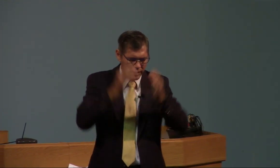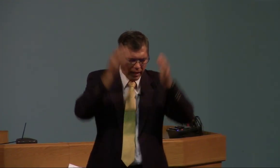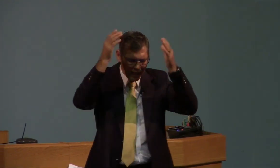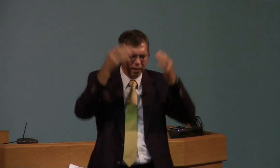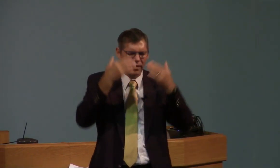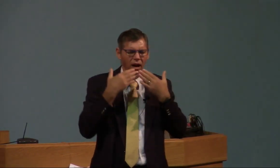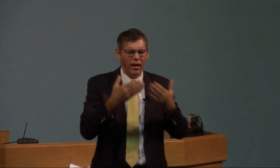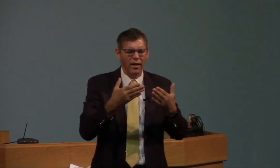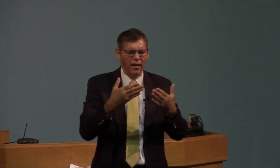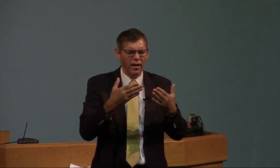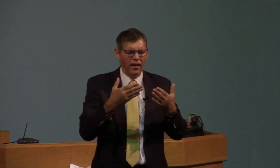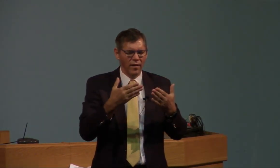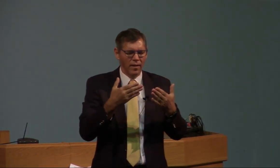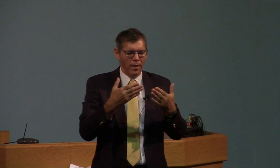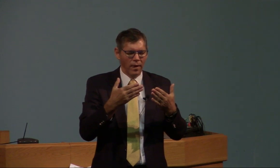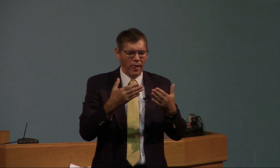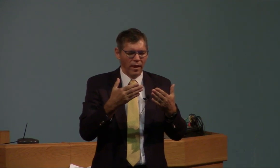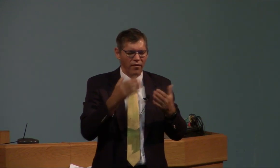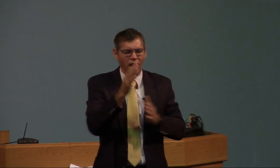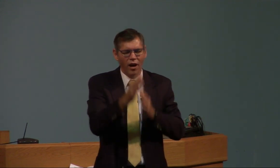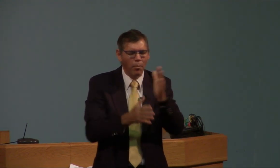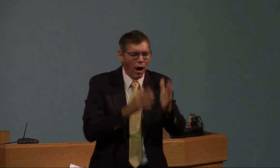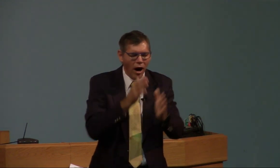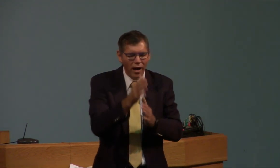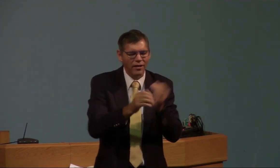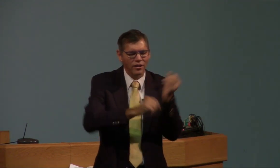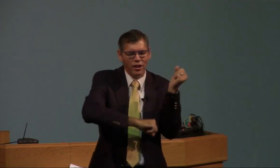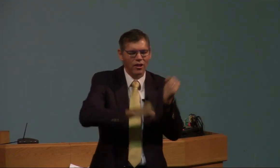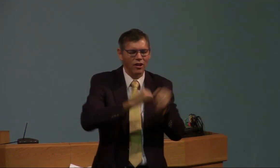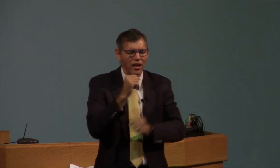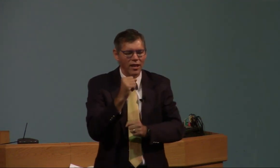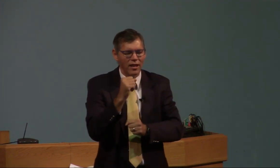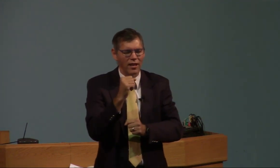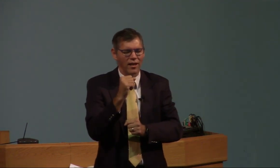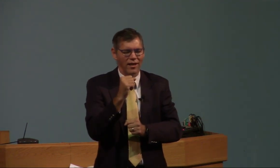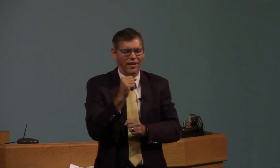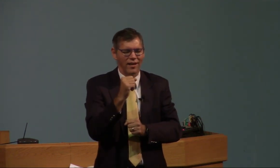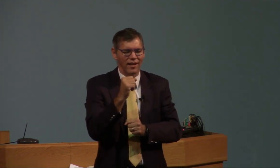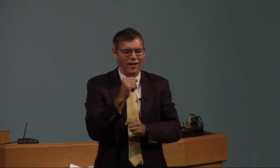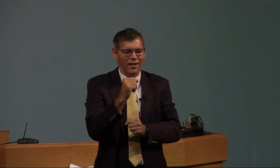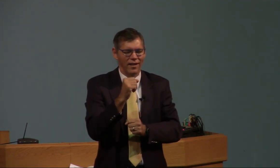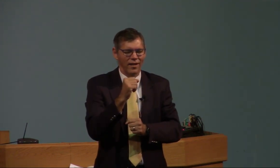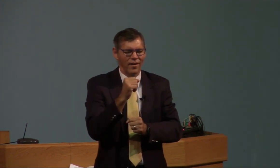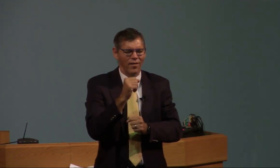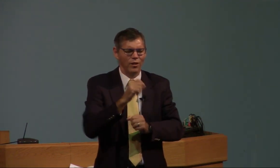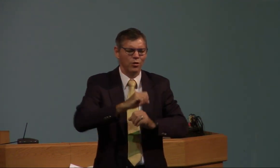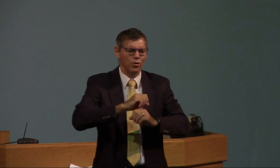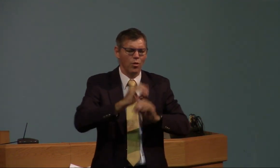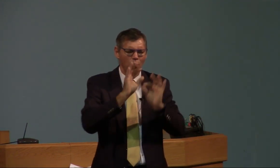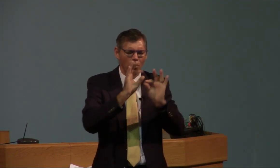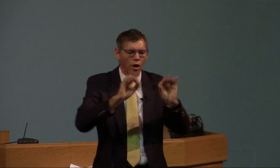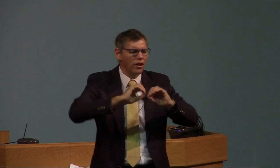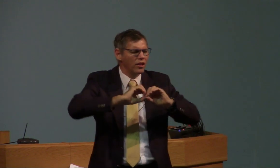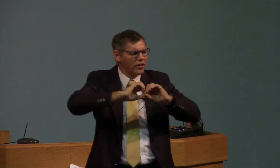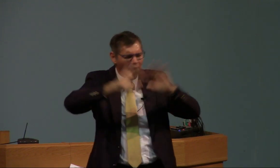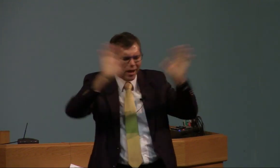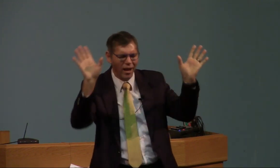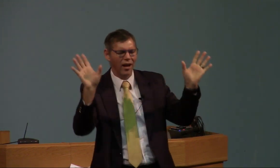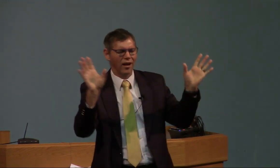Here, dankie vir gebare struktuur wat so mooi duidelik